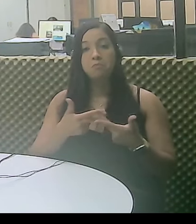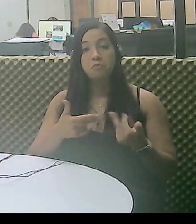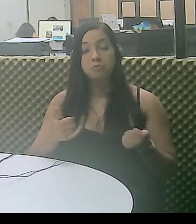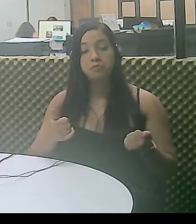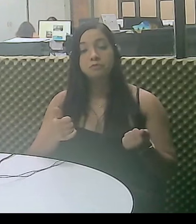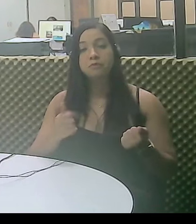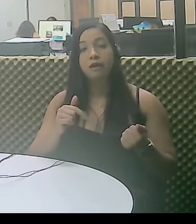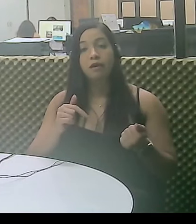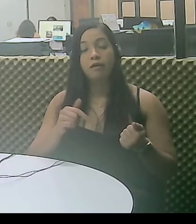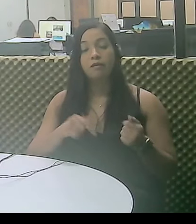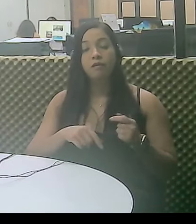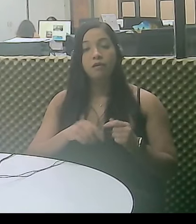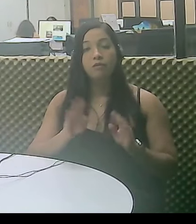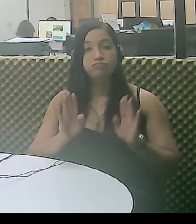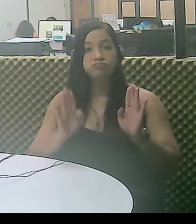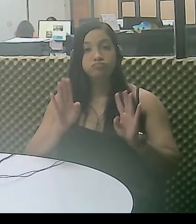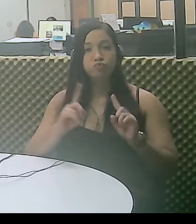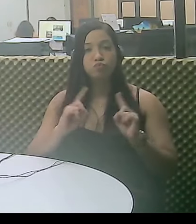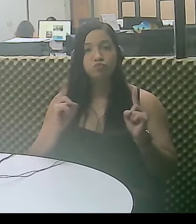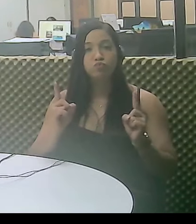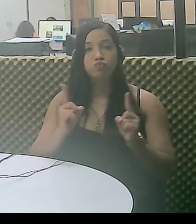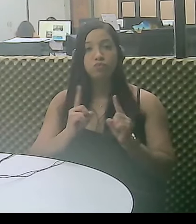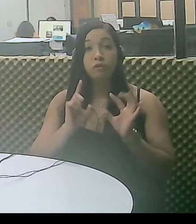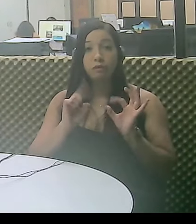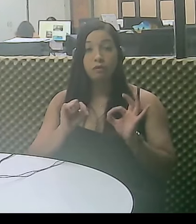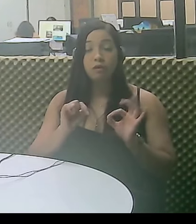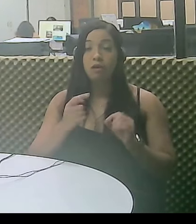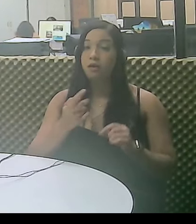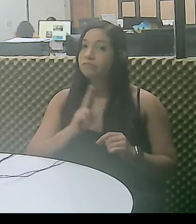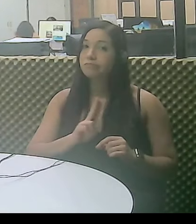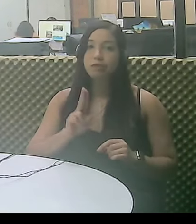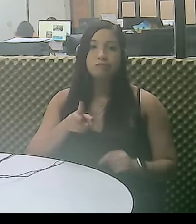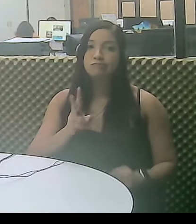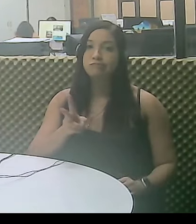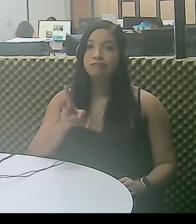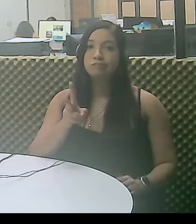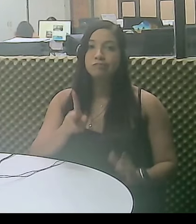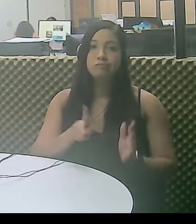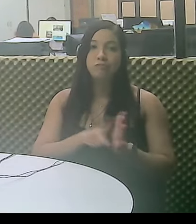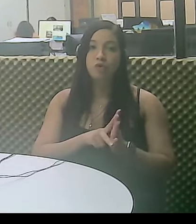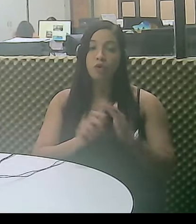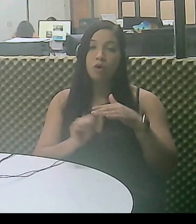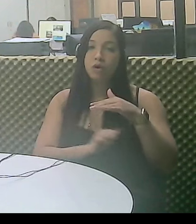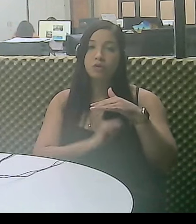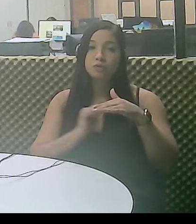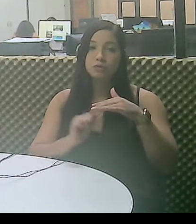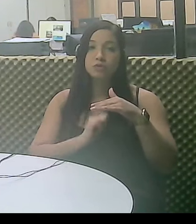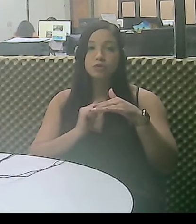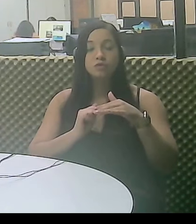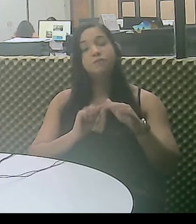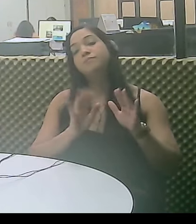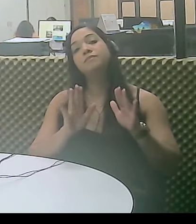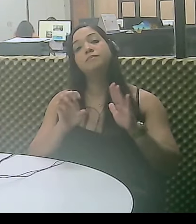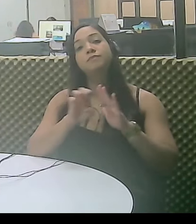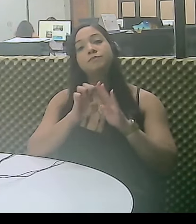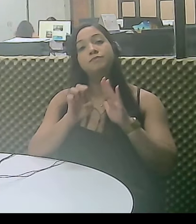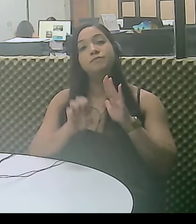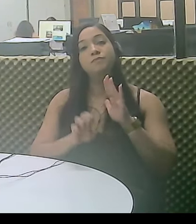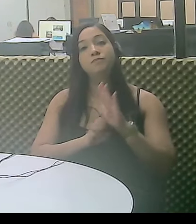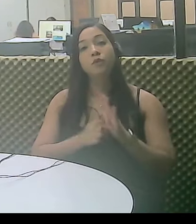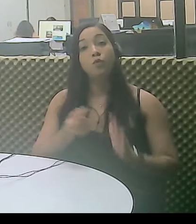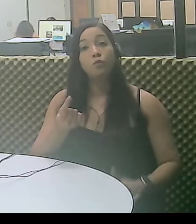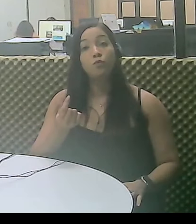itens que serão leiloados, todos considerados sem serventia e sucateados para a autarquia. Segundo o edital, o